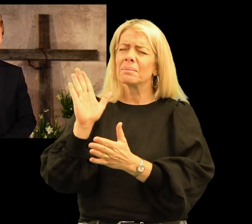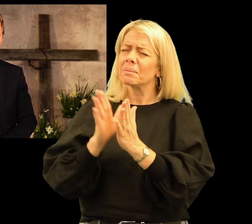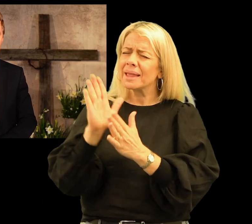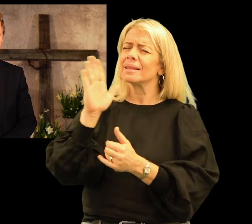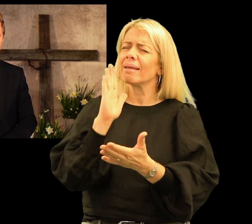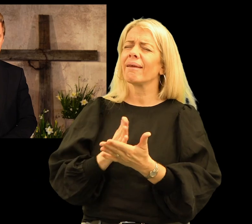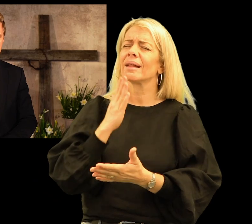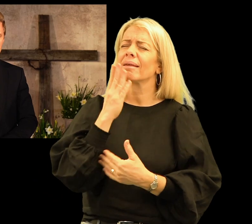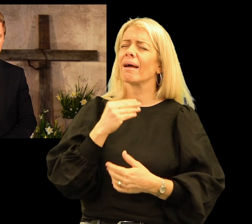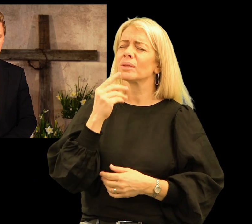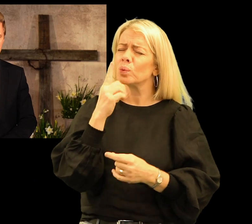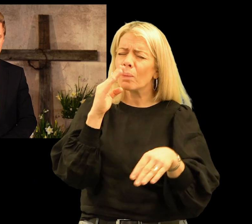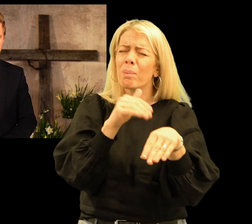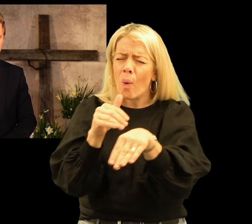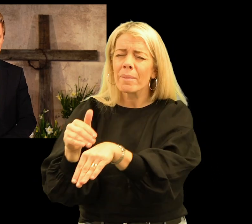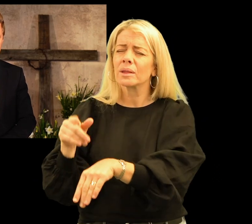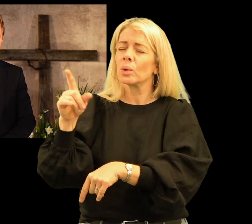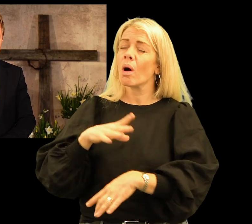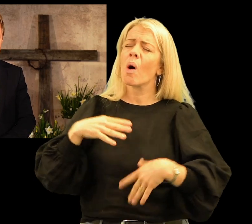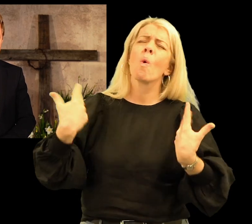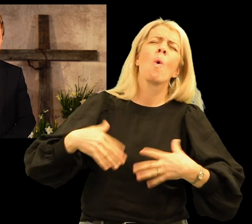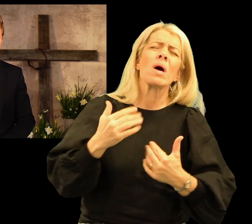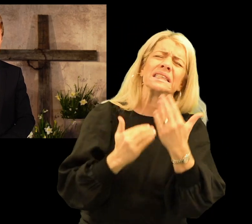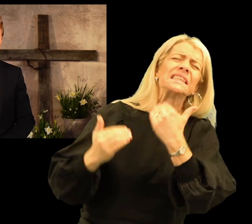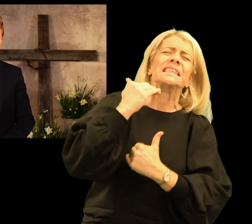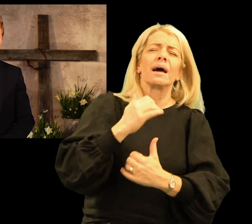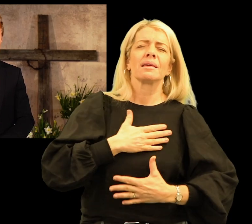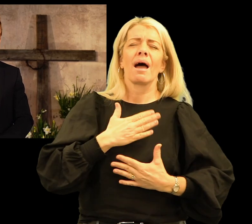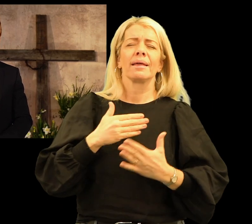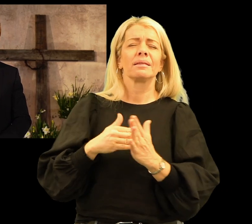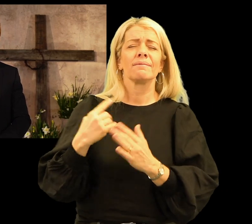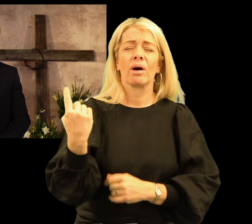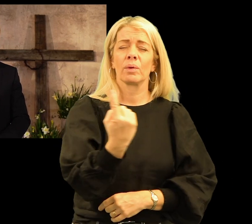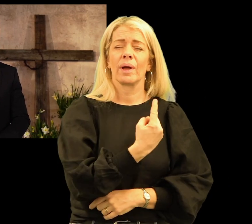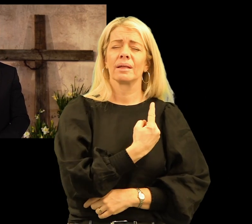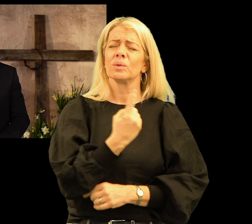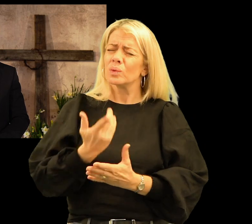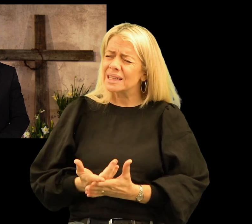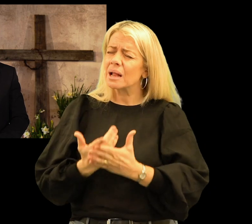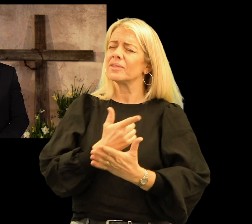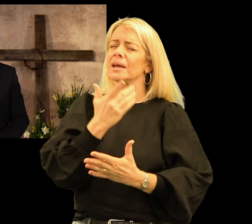om din obegripligt stora kärlek till oss. Hjälp oss att stilla oss